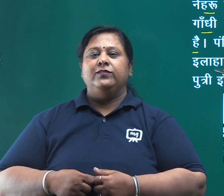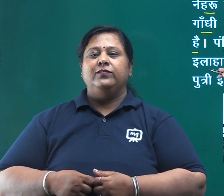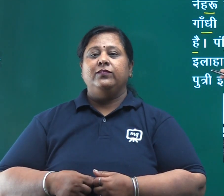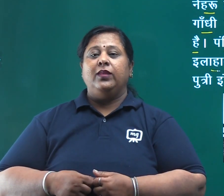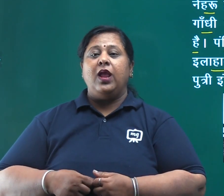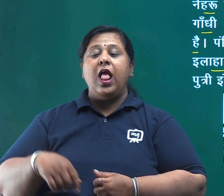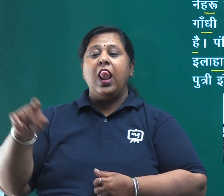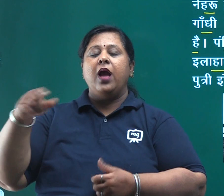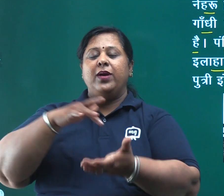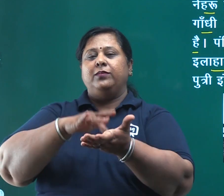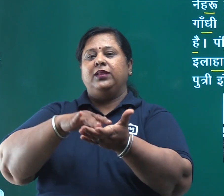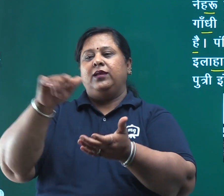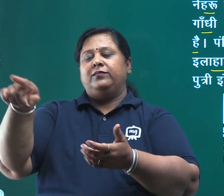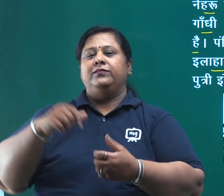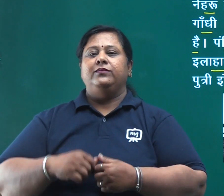इलाहाबाद में थे